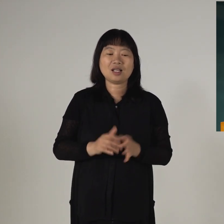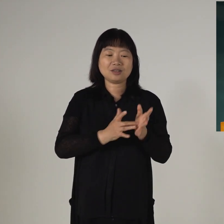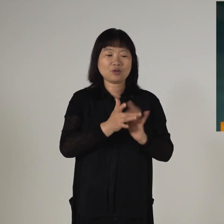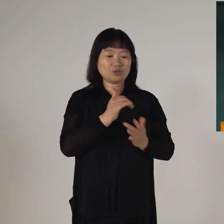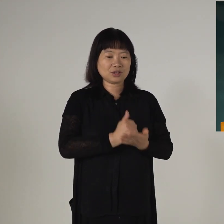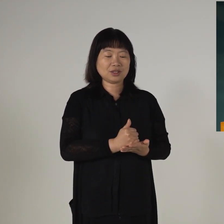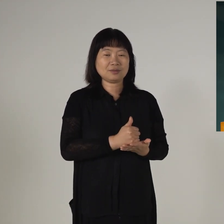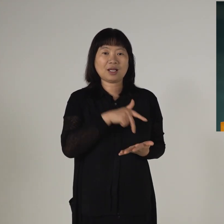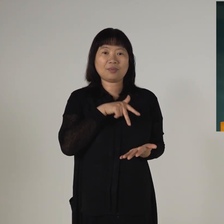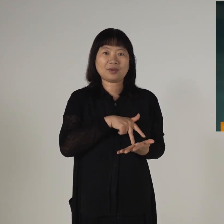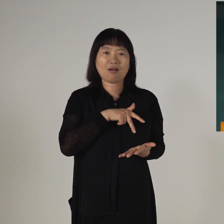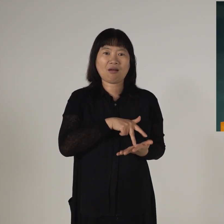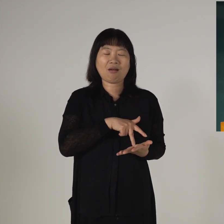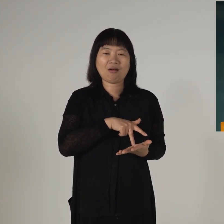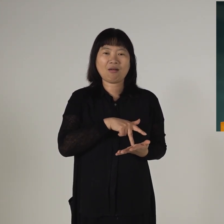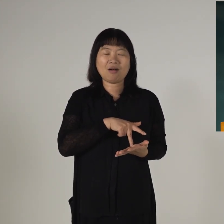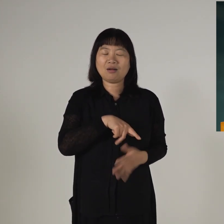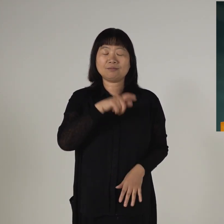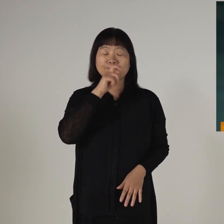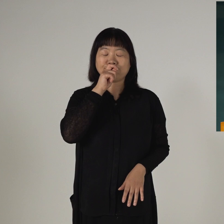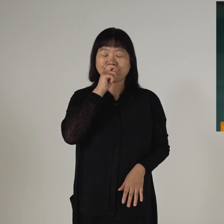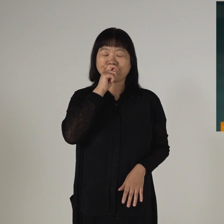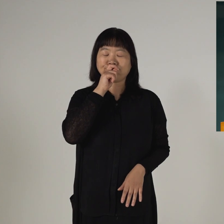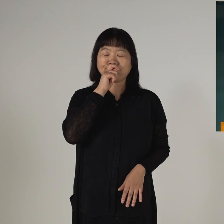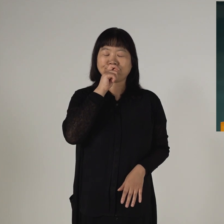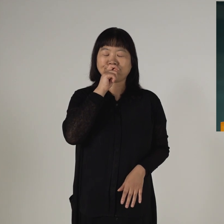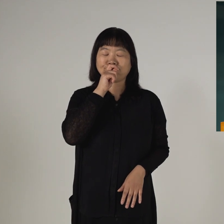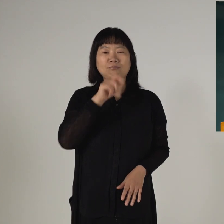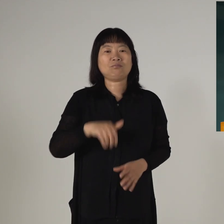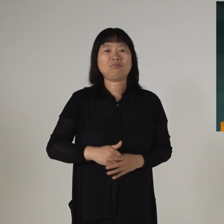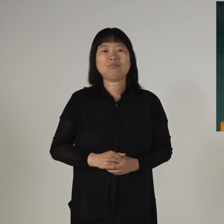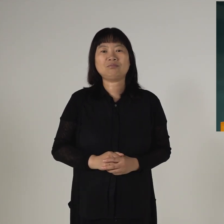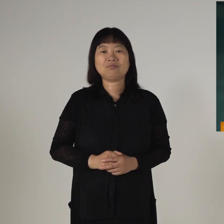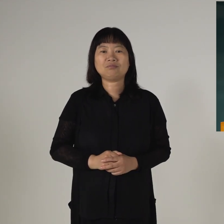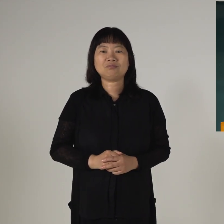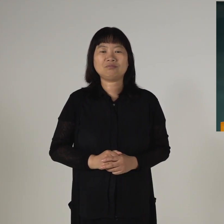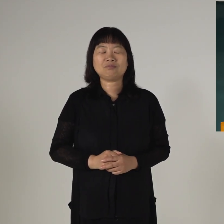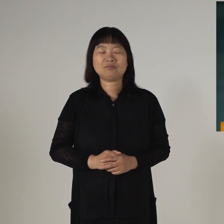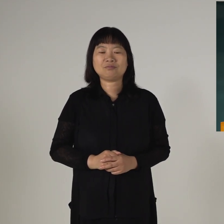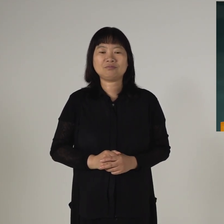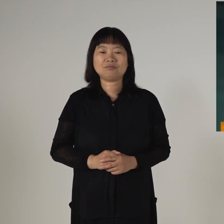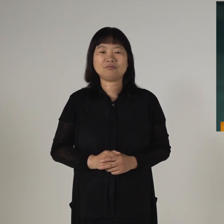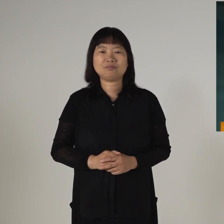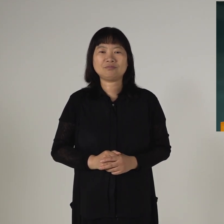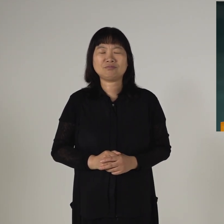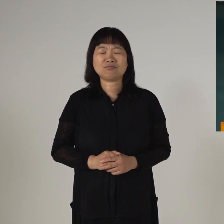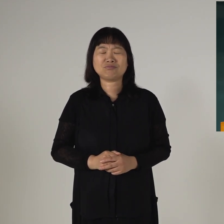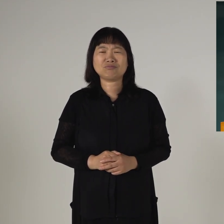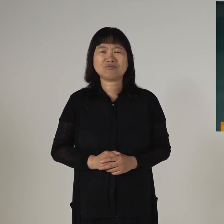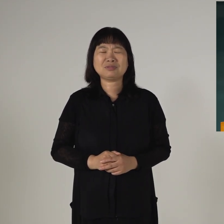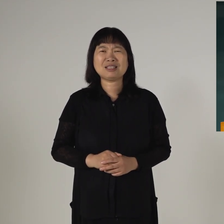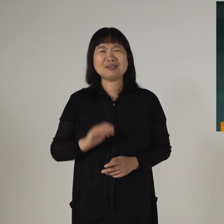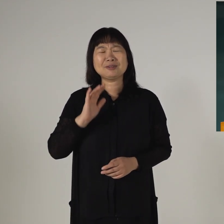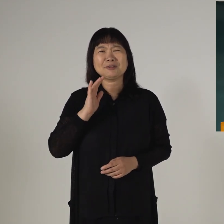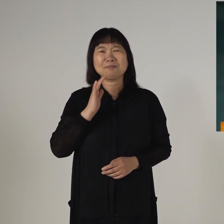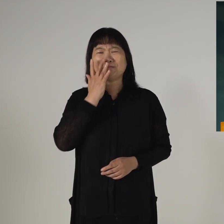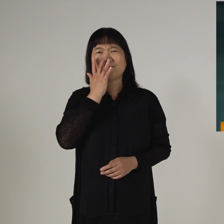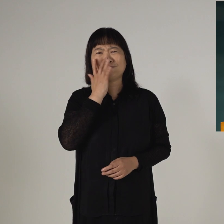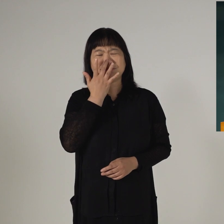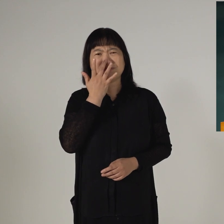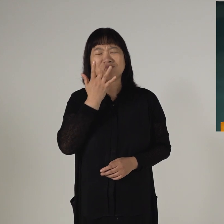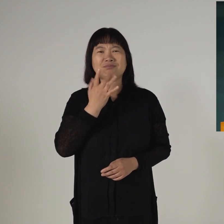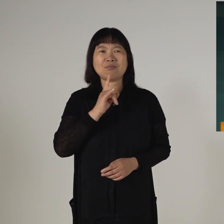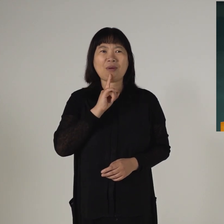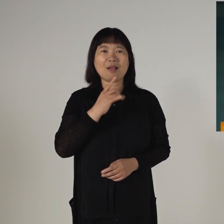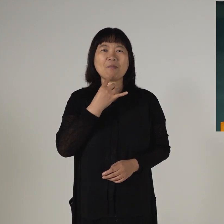예수님은 정작 아무 말씀을 안 하세요. 자꾸 뭐 알아듣지도 못할 죽을 것이라는